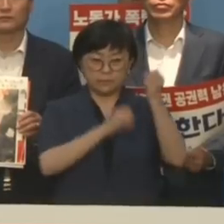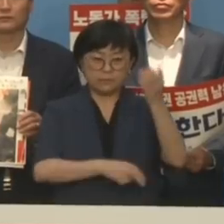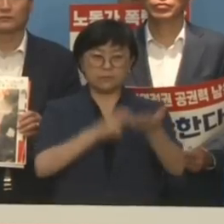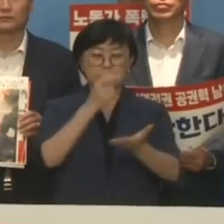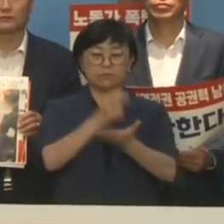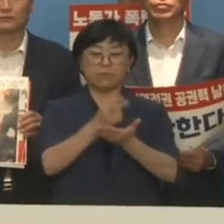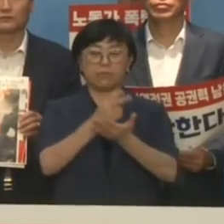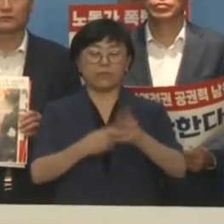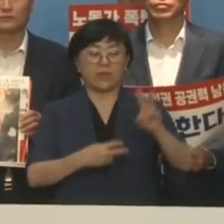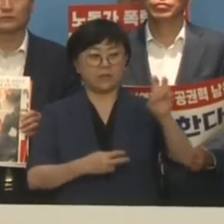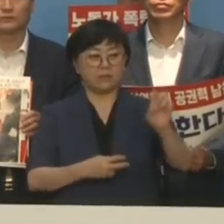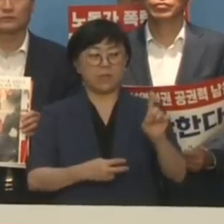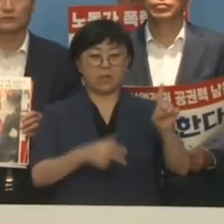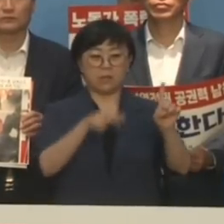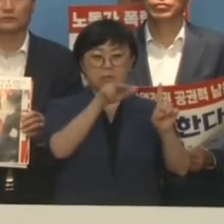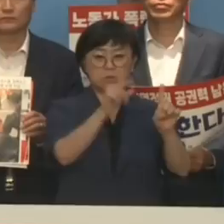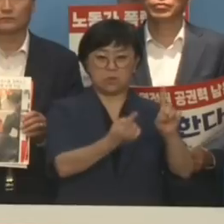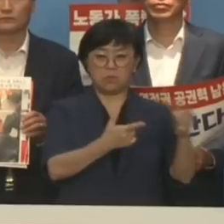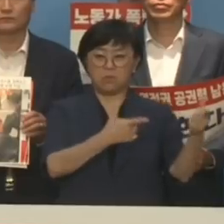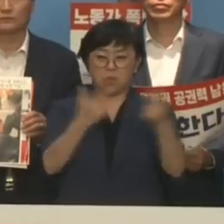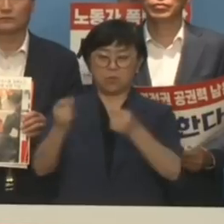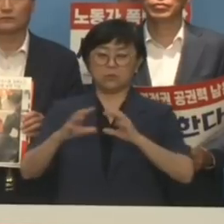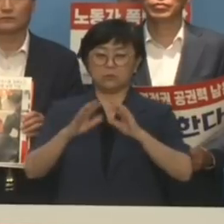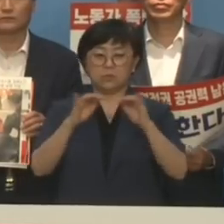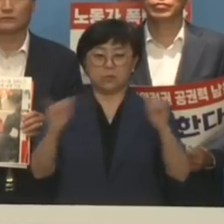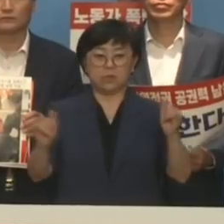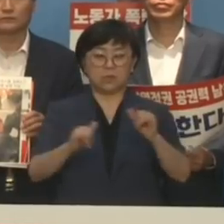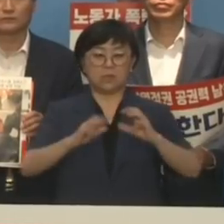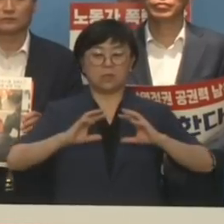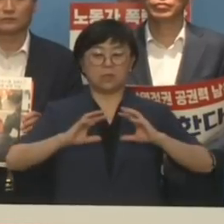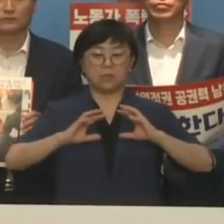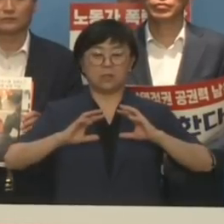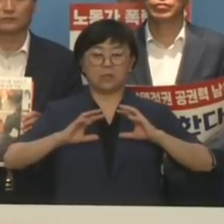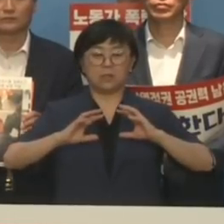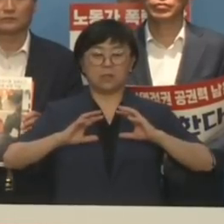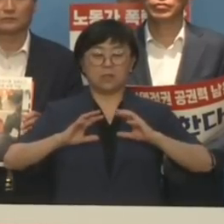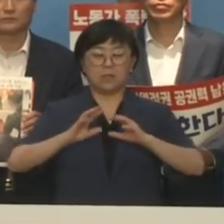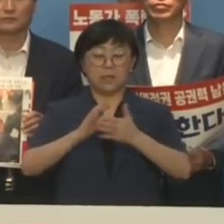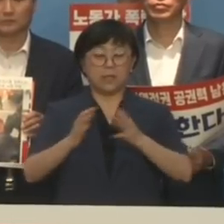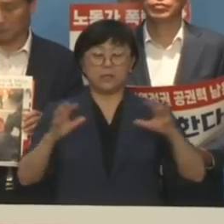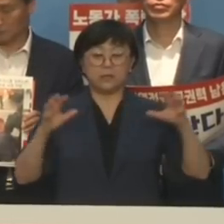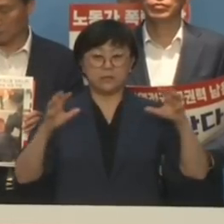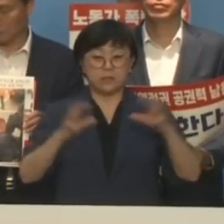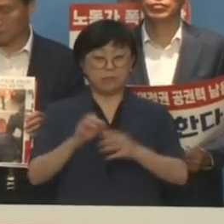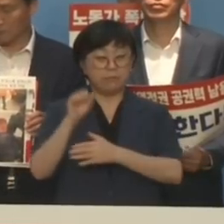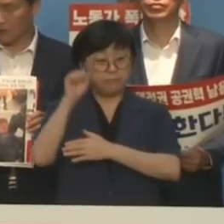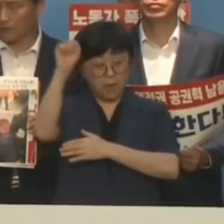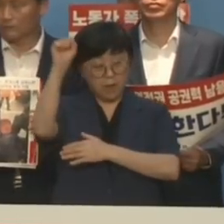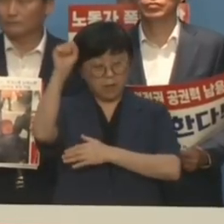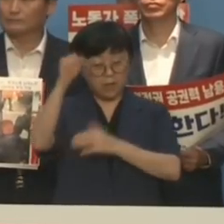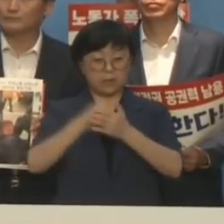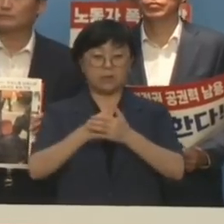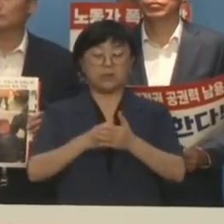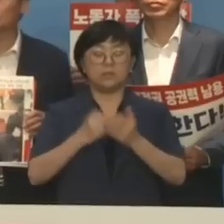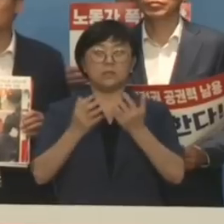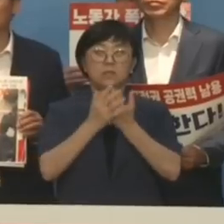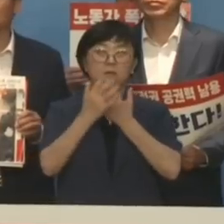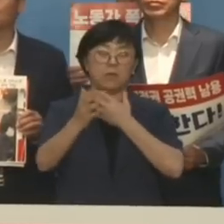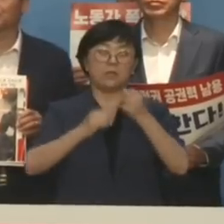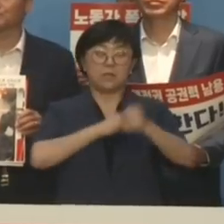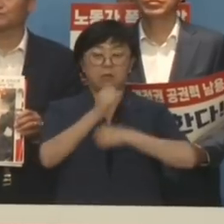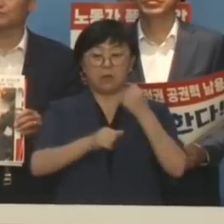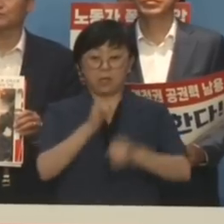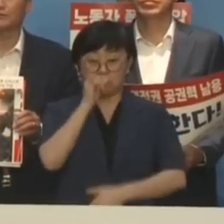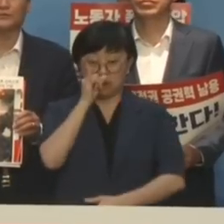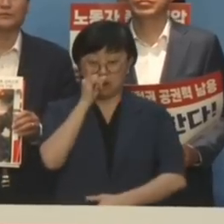헌법 21조에는 모든 국민에게 집회 및 시위의 자유가 있다라고 되어